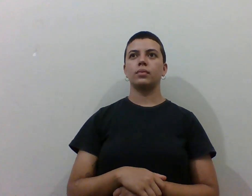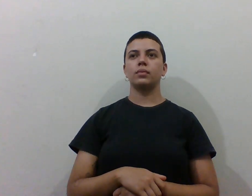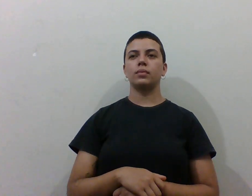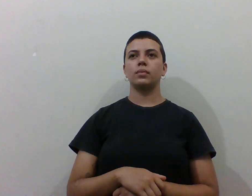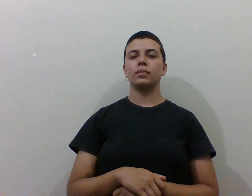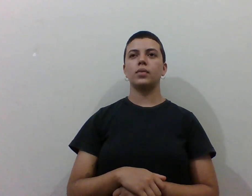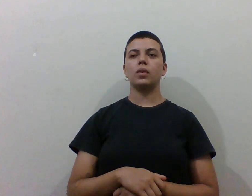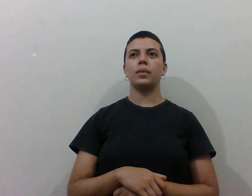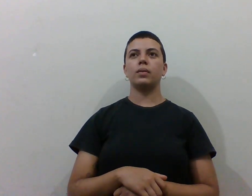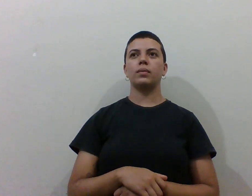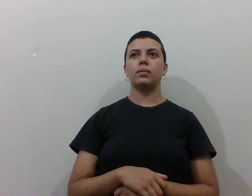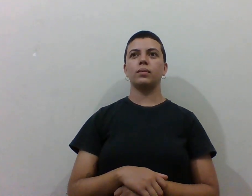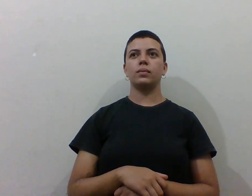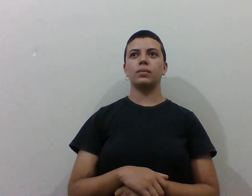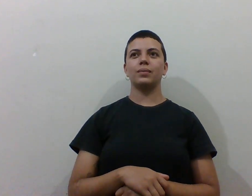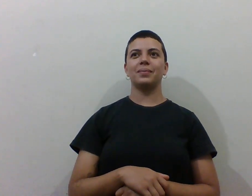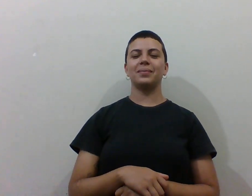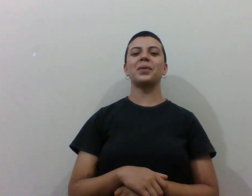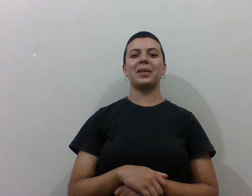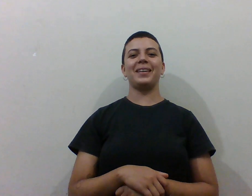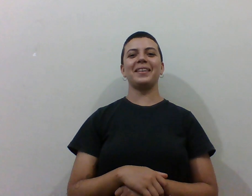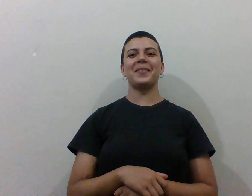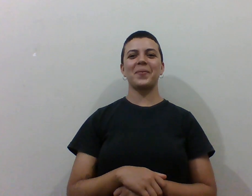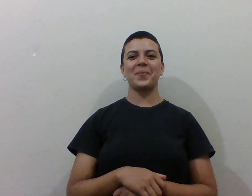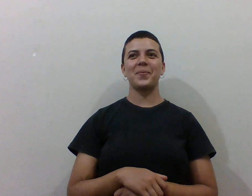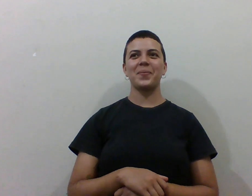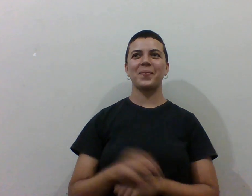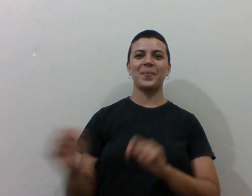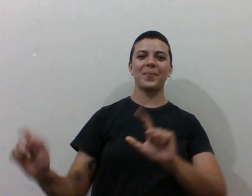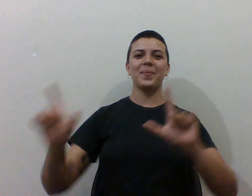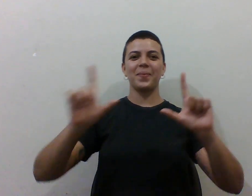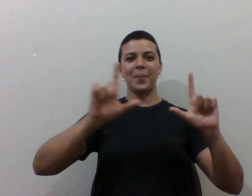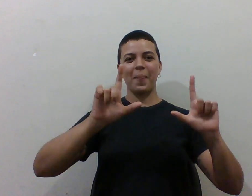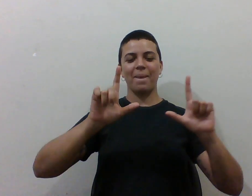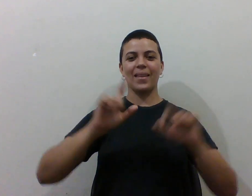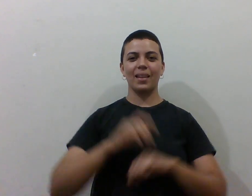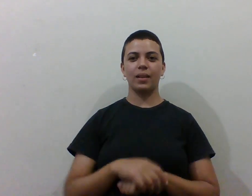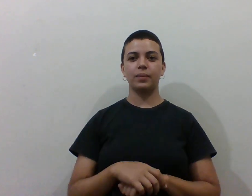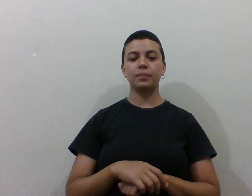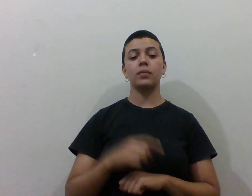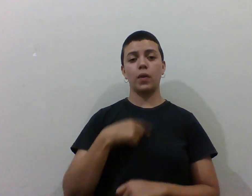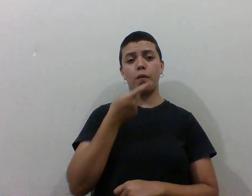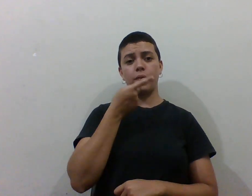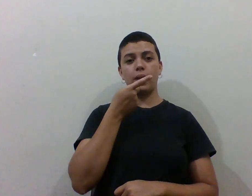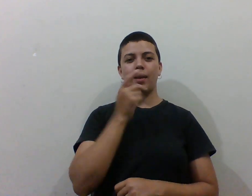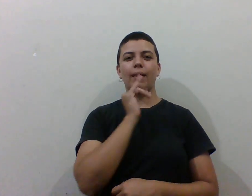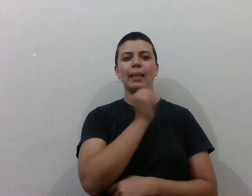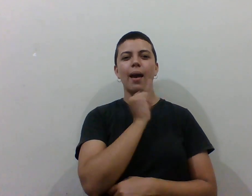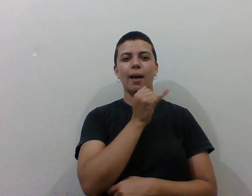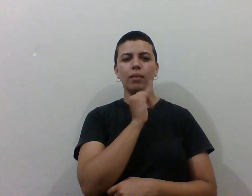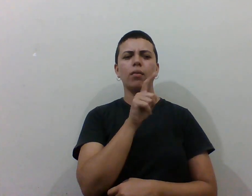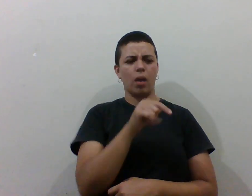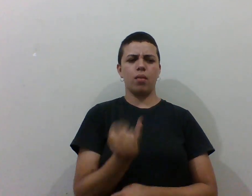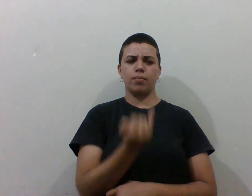e aí quando eu mencionei a questão de que as diretrizes normativas são importantes mas sozinhas não nos dizem tanto